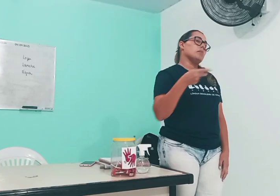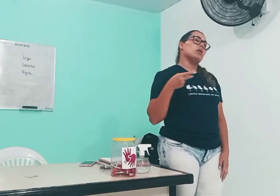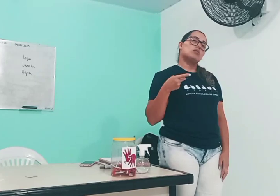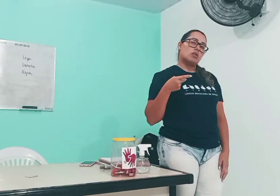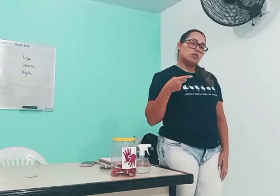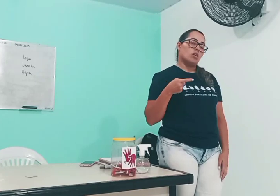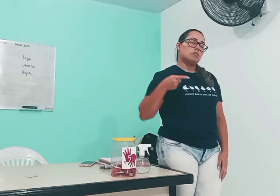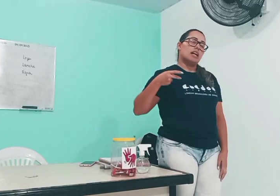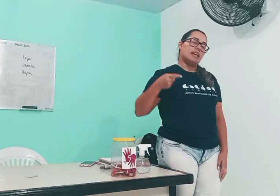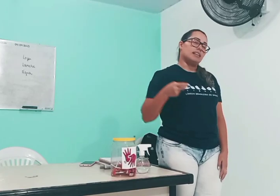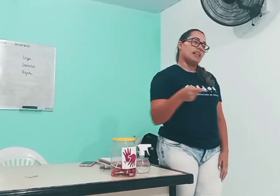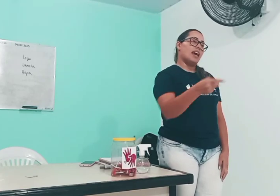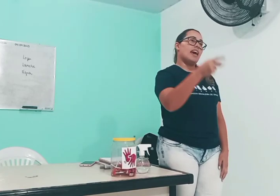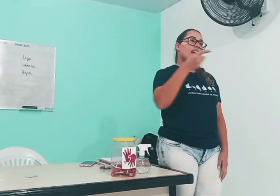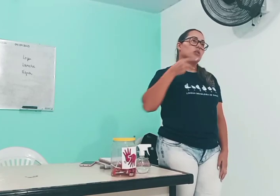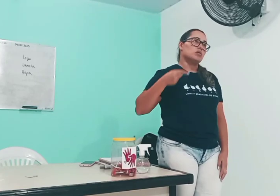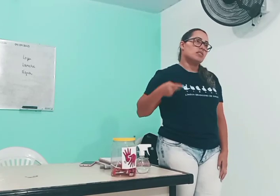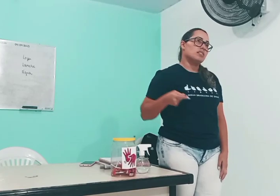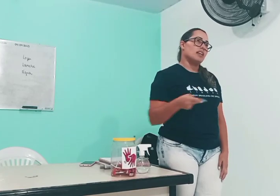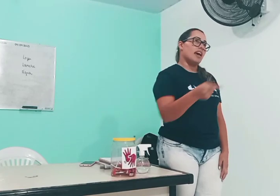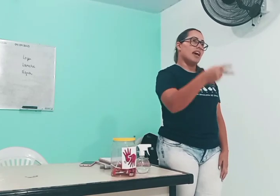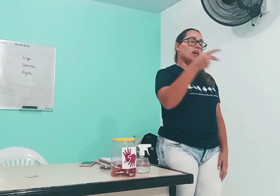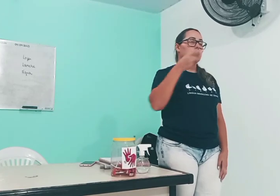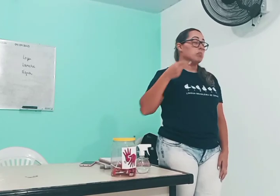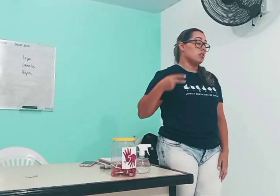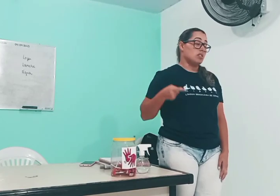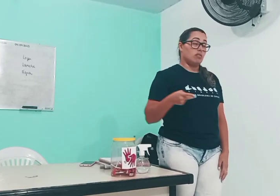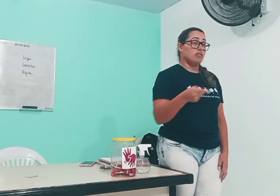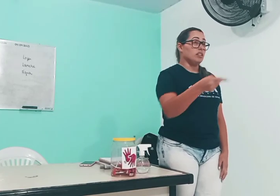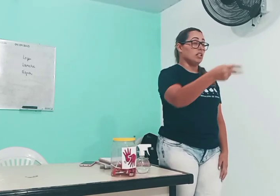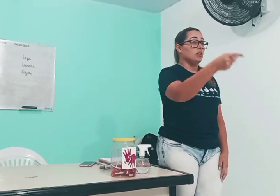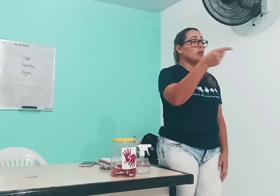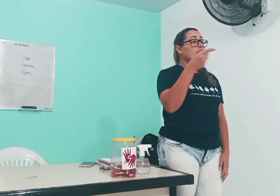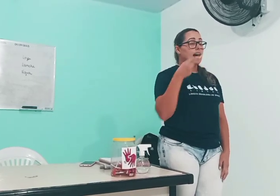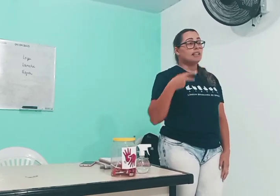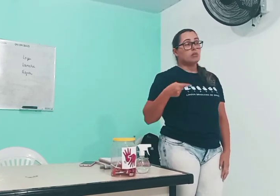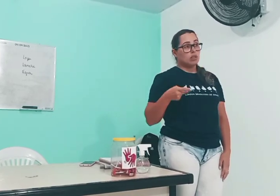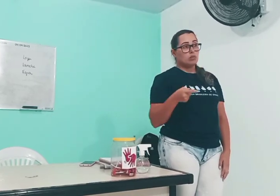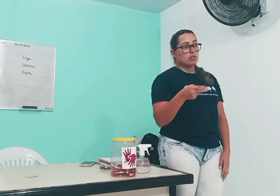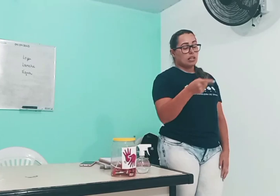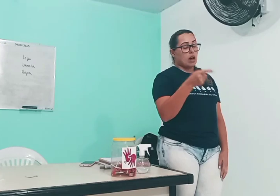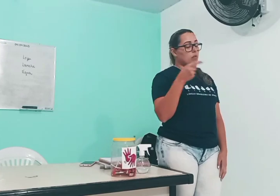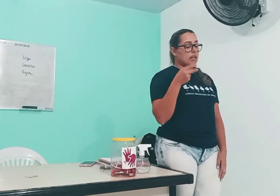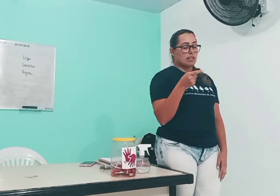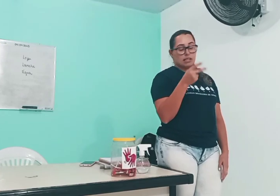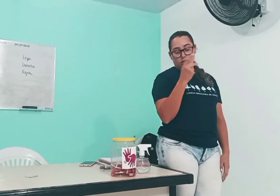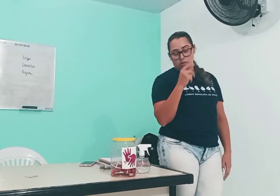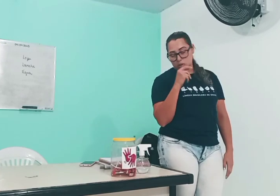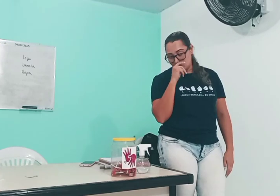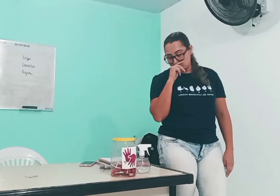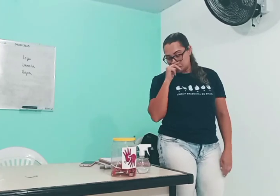Pode usar os sinônimos, tá? Eterno, sempre, pode ser infinito. Cada um tem um sinal, mas eles são sinônimos.